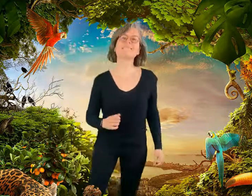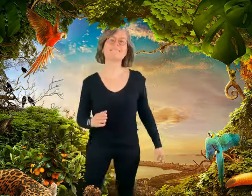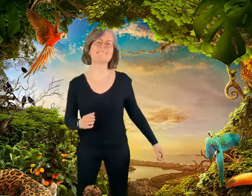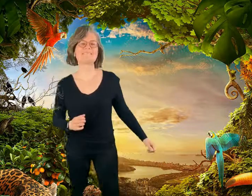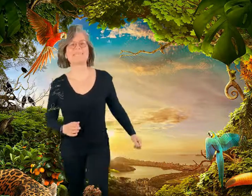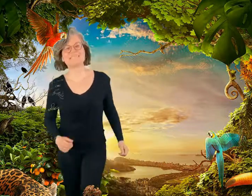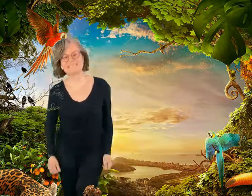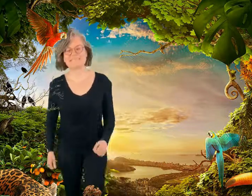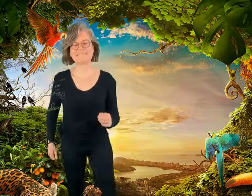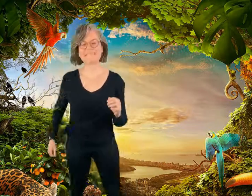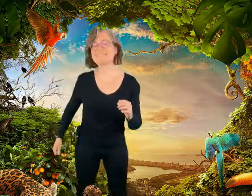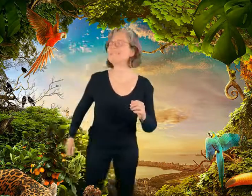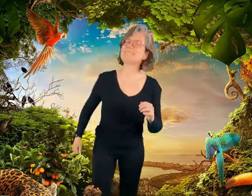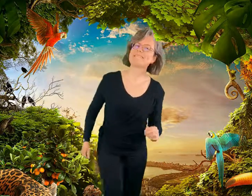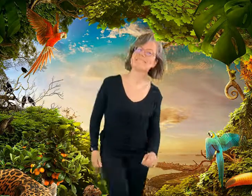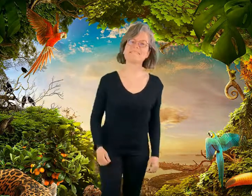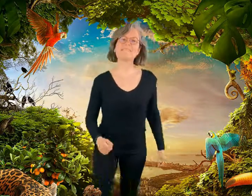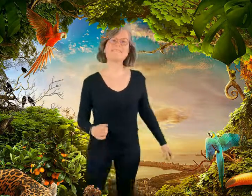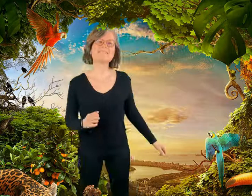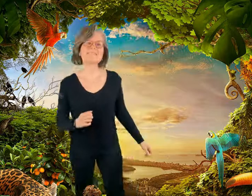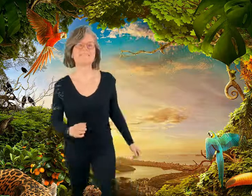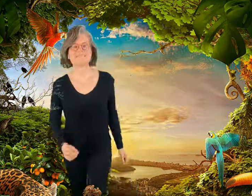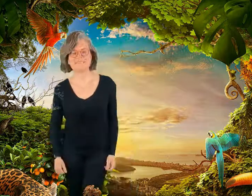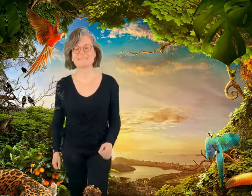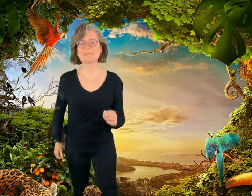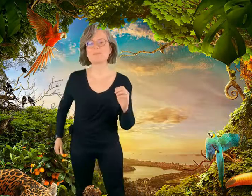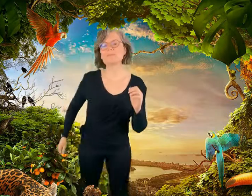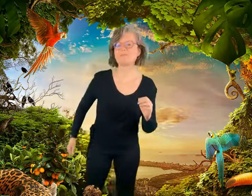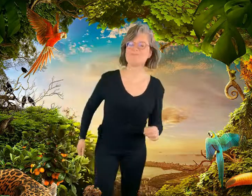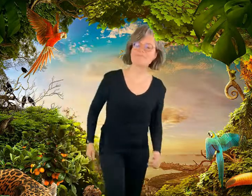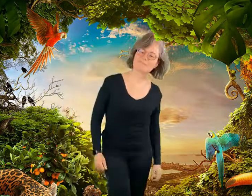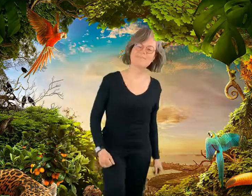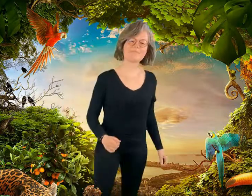Zover. Om 3 uur 's nachts vertrokken we met de auto naar het